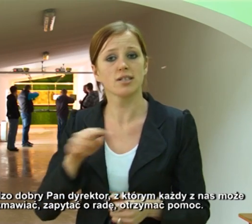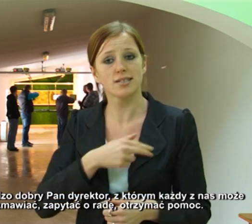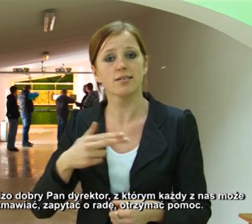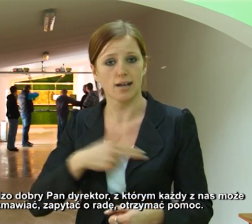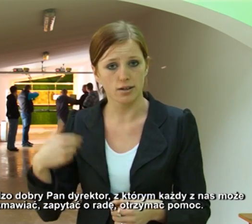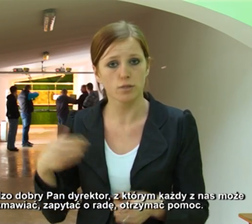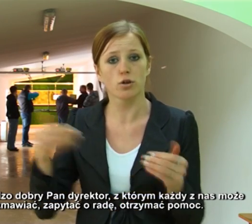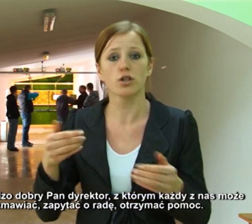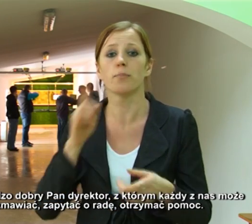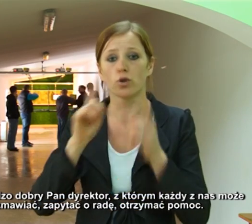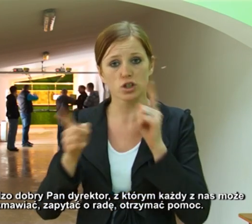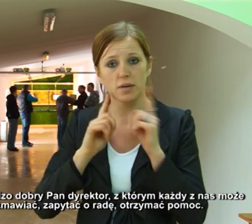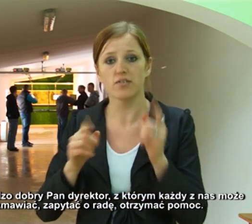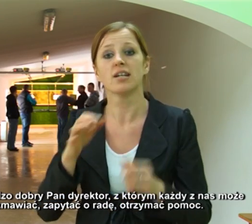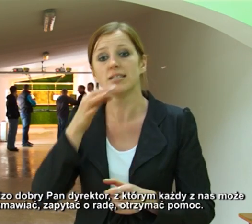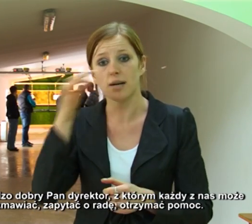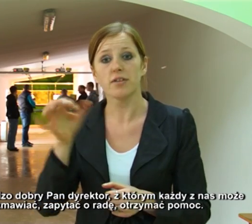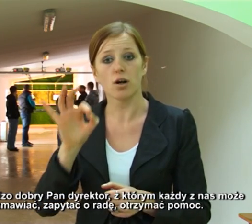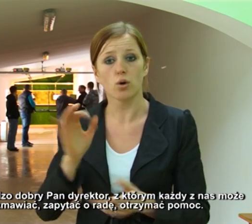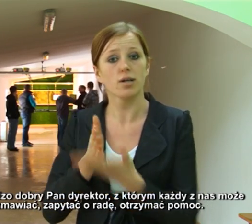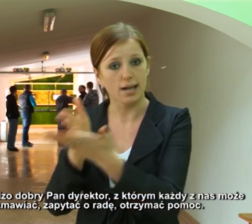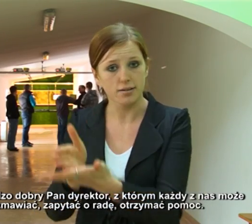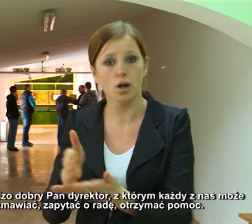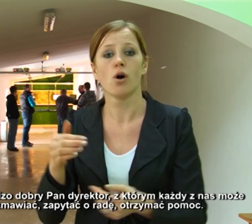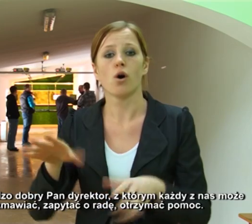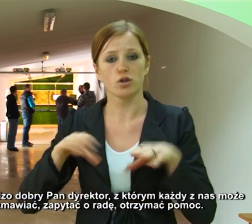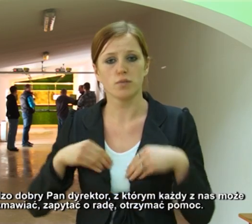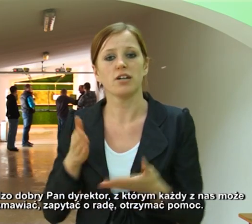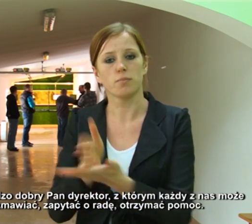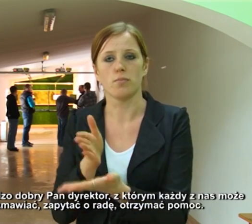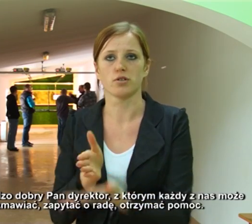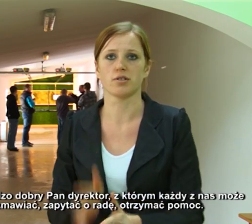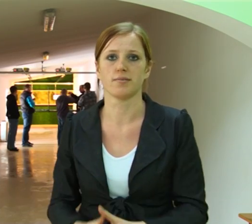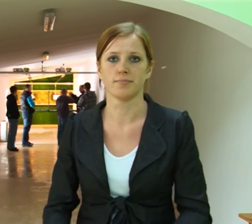Nas pomóc, bo z nami zawita o radę, o szybach pomocy.